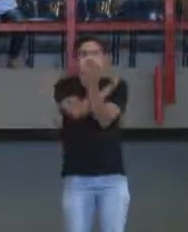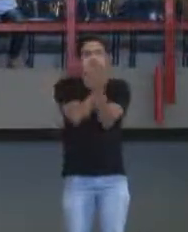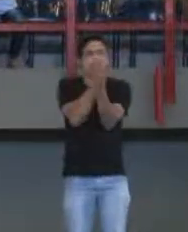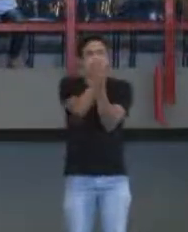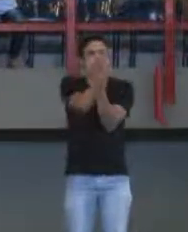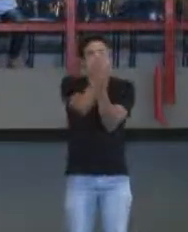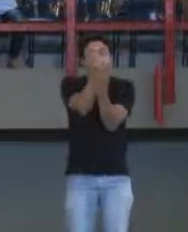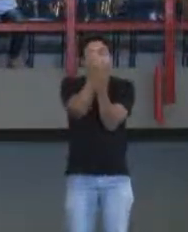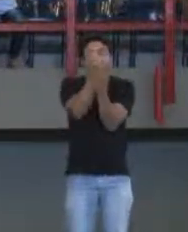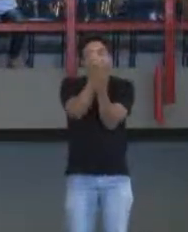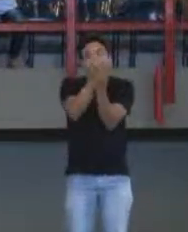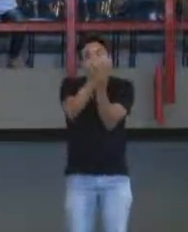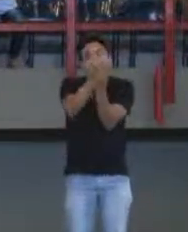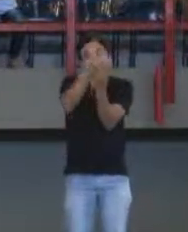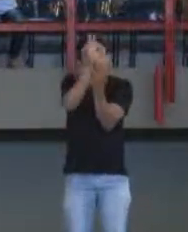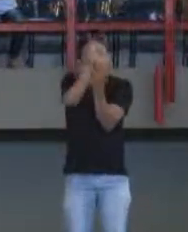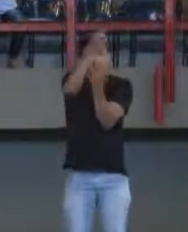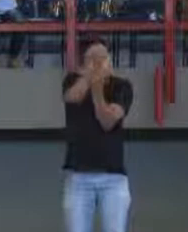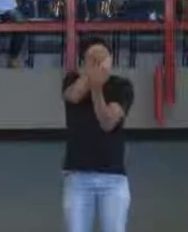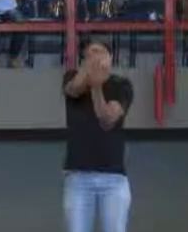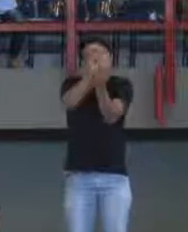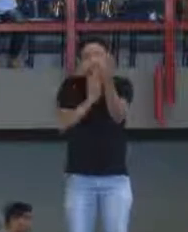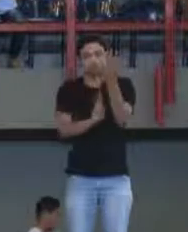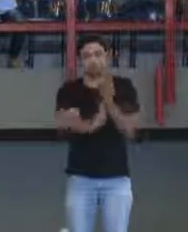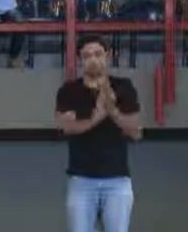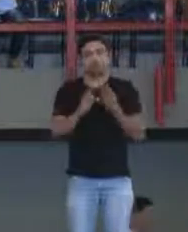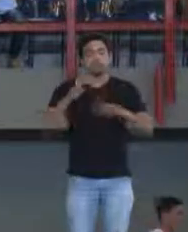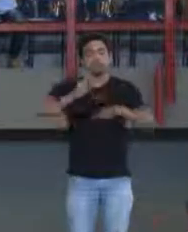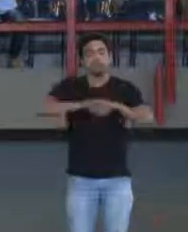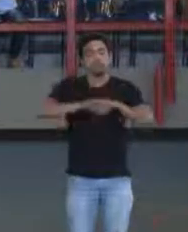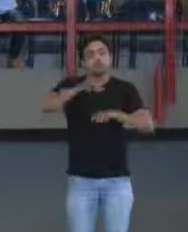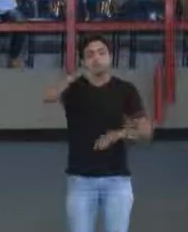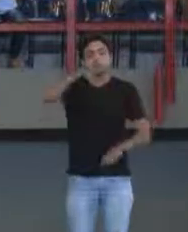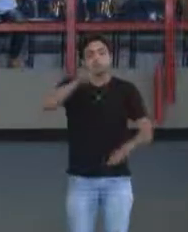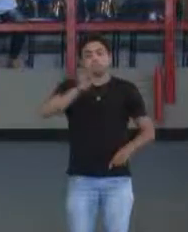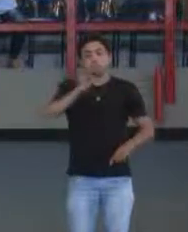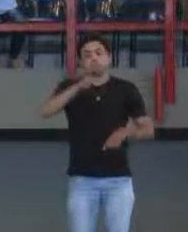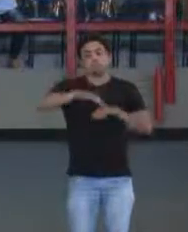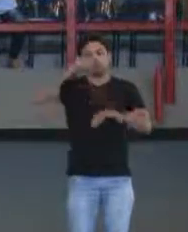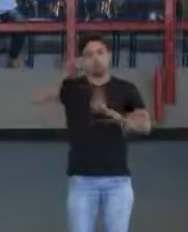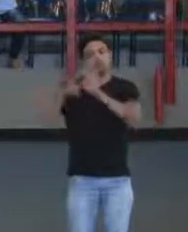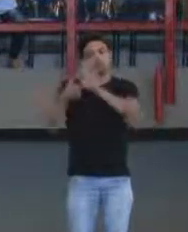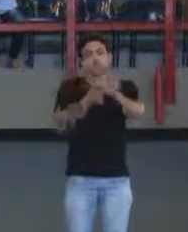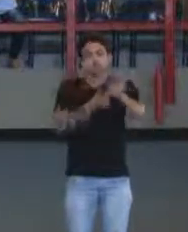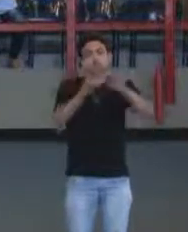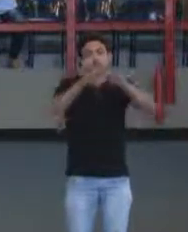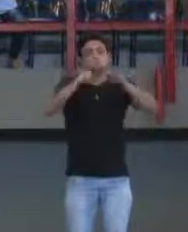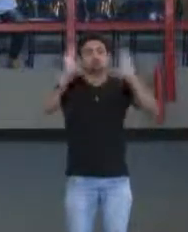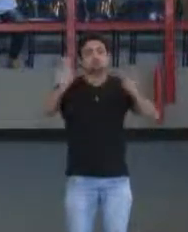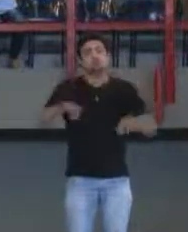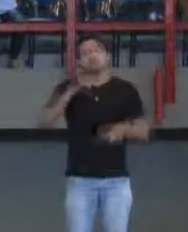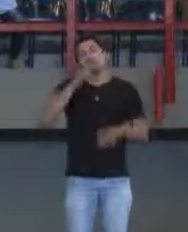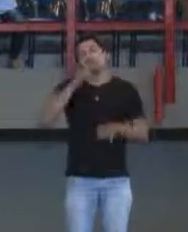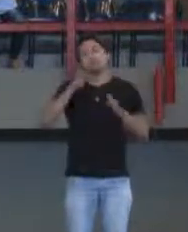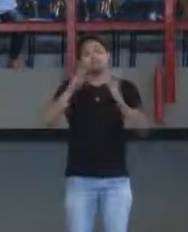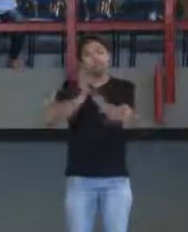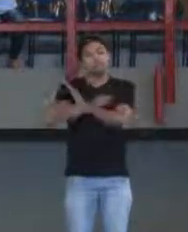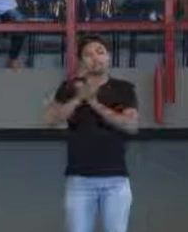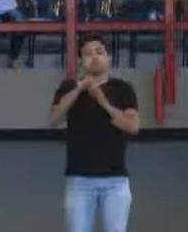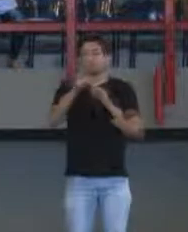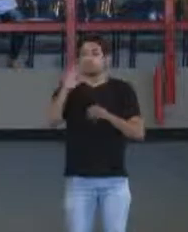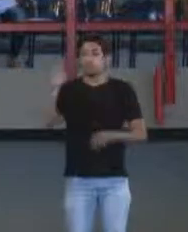a moda é o valor que mais aparece, tudo bem? Então, nessa primeira questão, como ele só pedia a